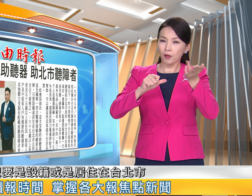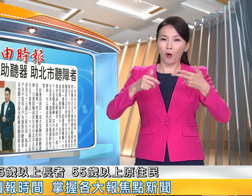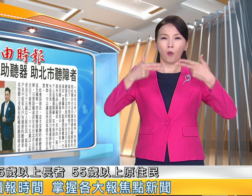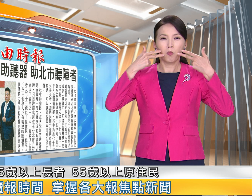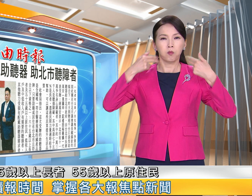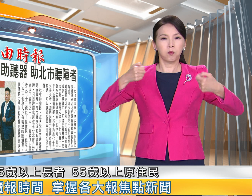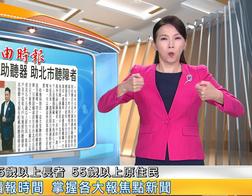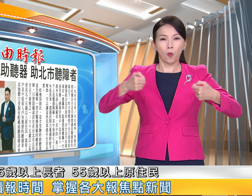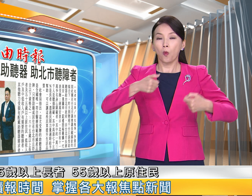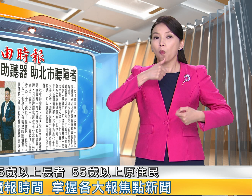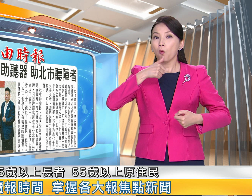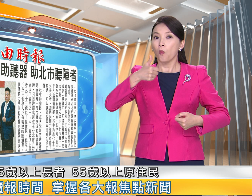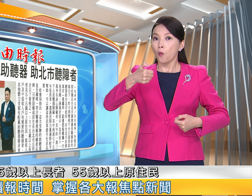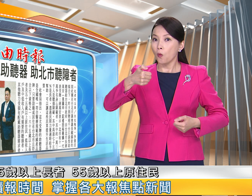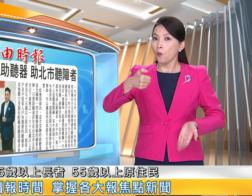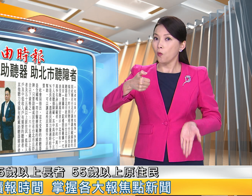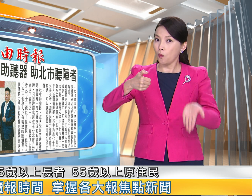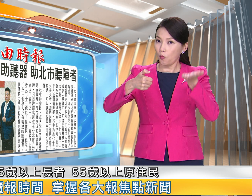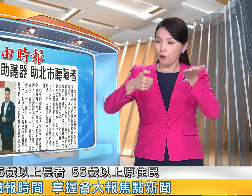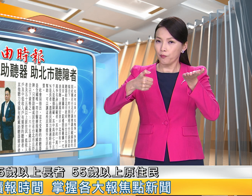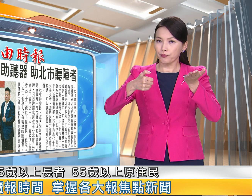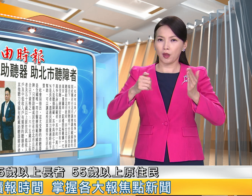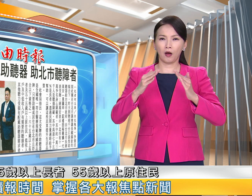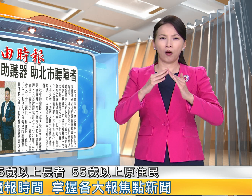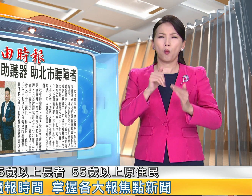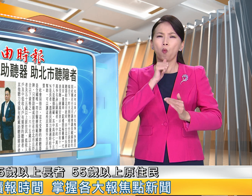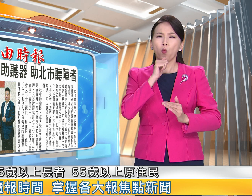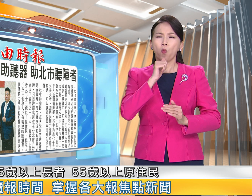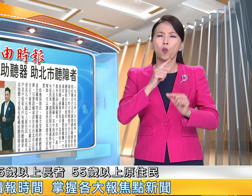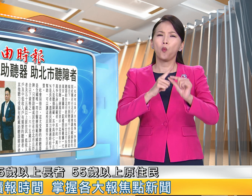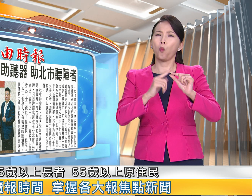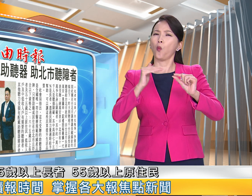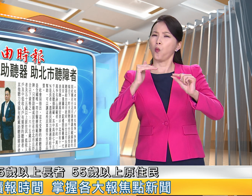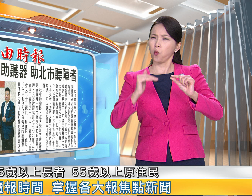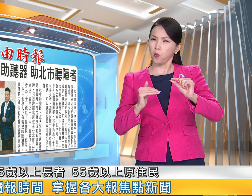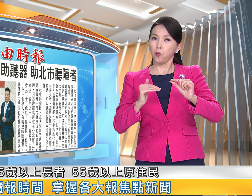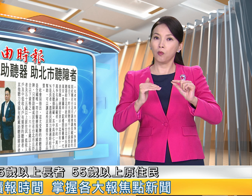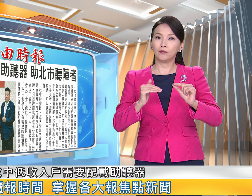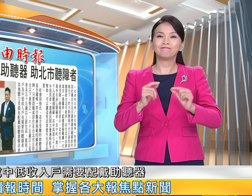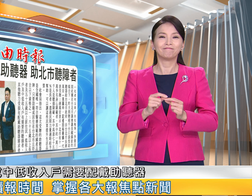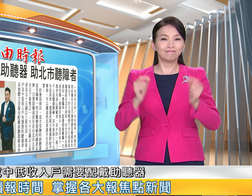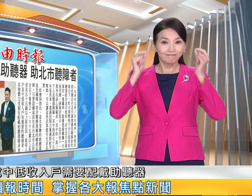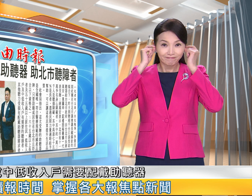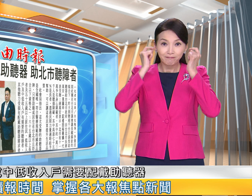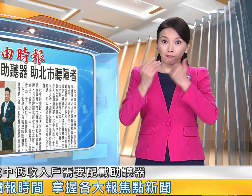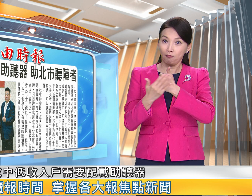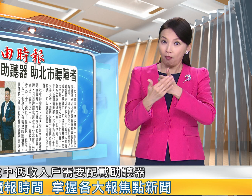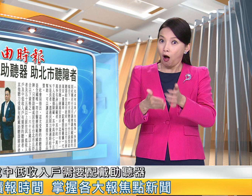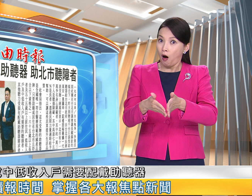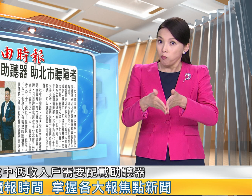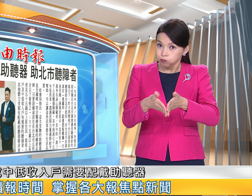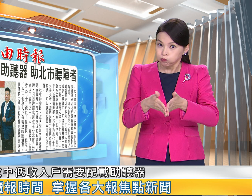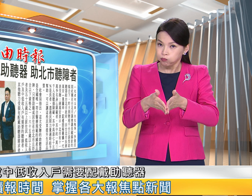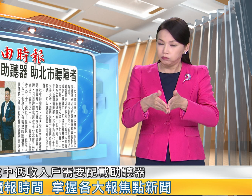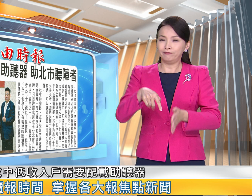以上的长者、55岁以上的原住民或是中低收入户，需要佩戴助听